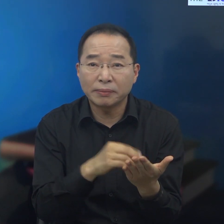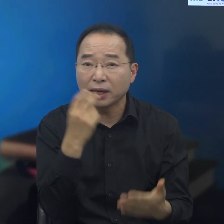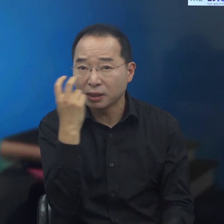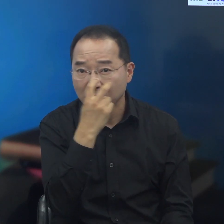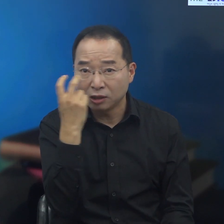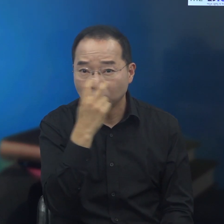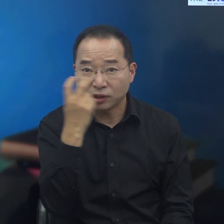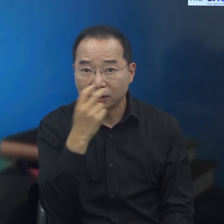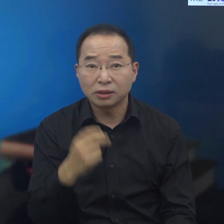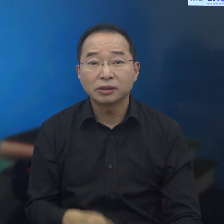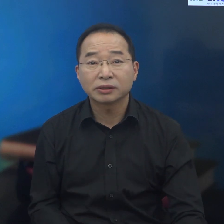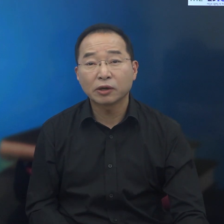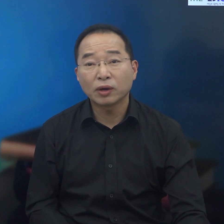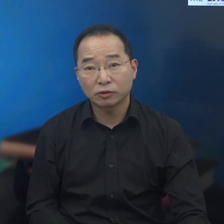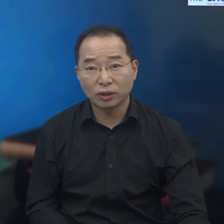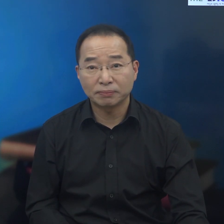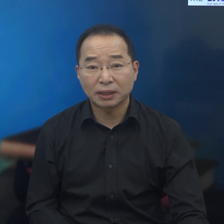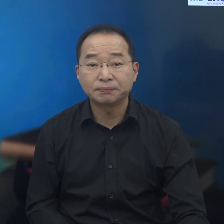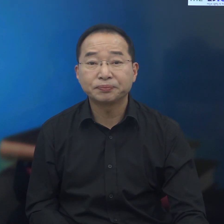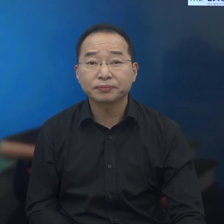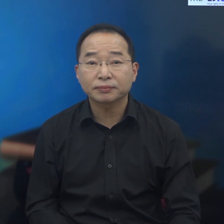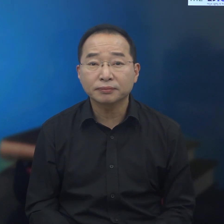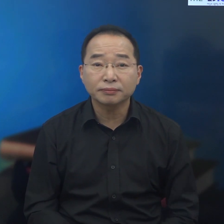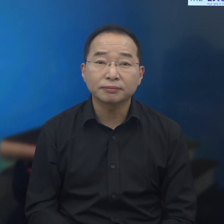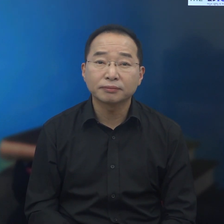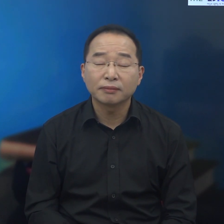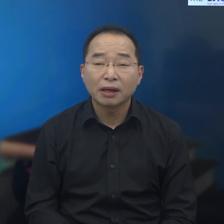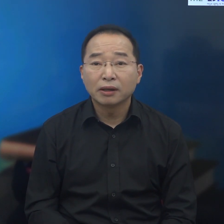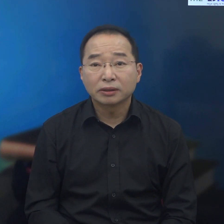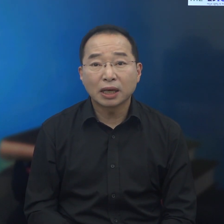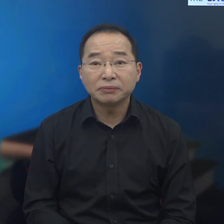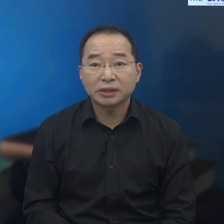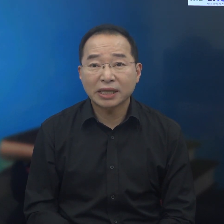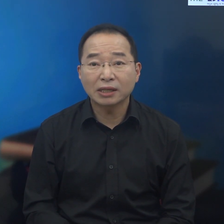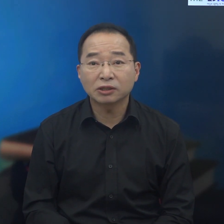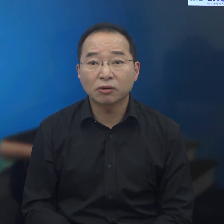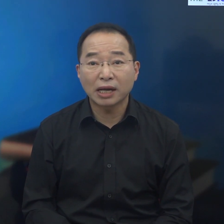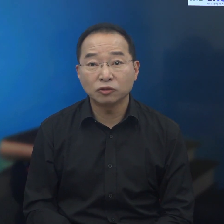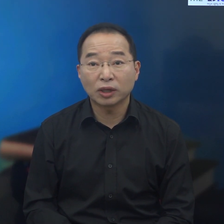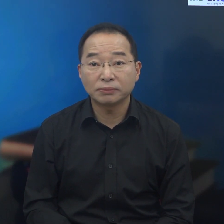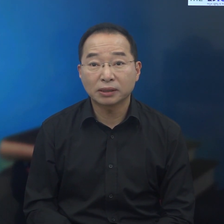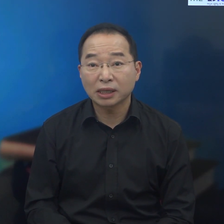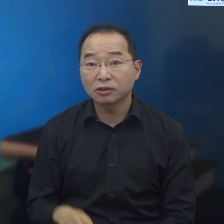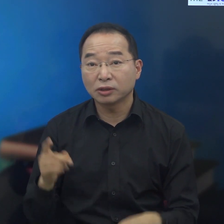개념의 수화를 사용하기도 합니다. 그 다음은 이제 상처라는 수화입니다. 상처는